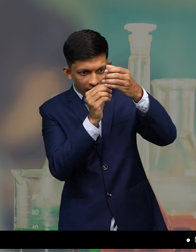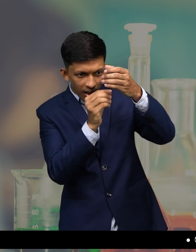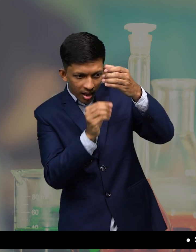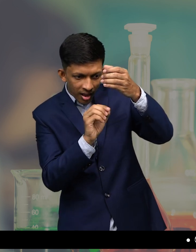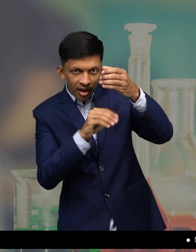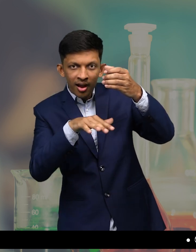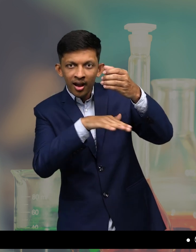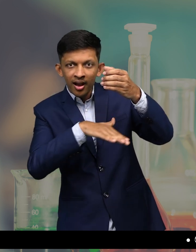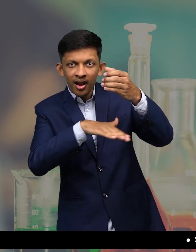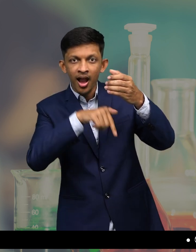ಅಪರ್ಯಾಪ್ತ ಪರಿಹಾರ,